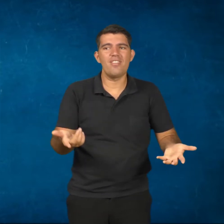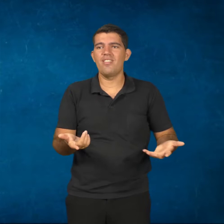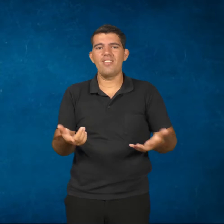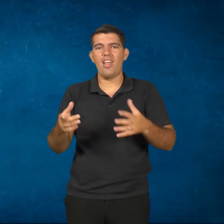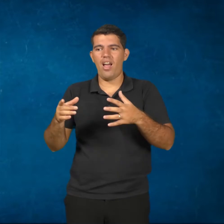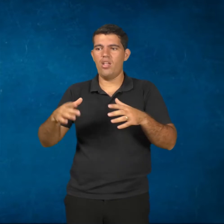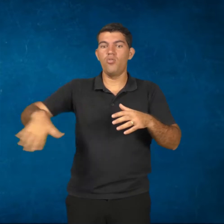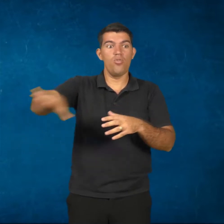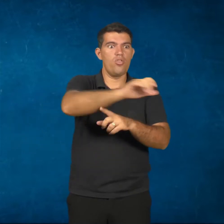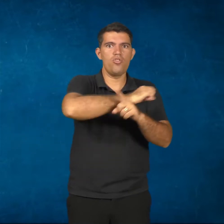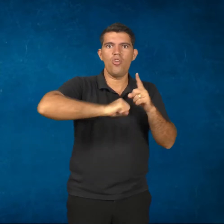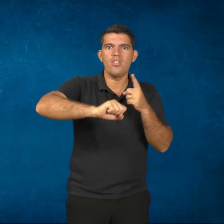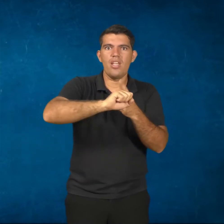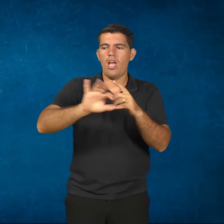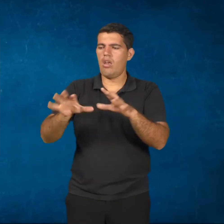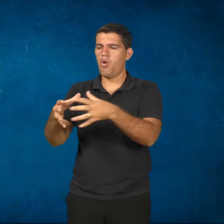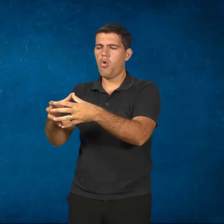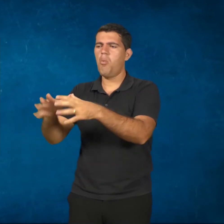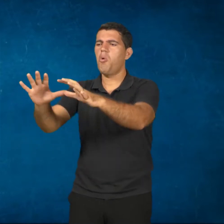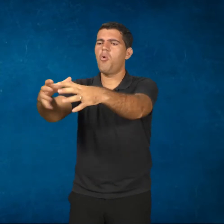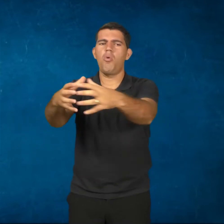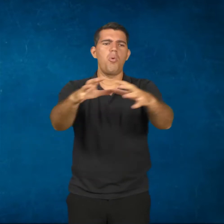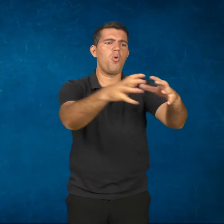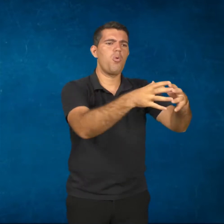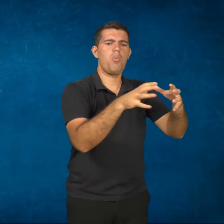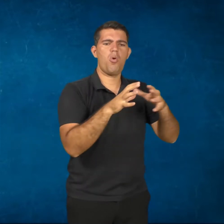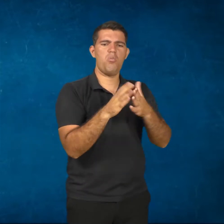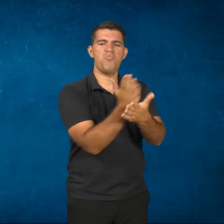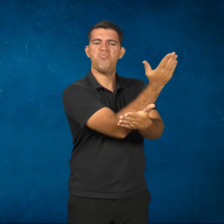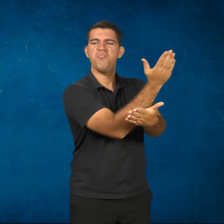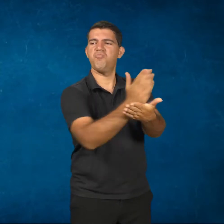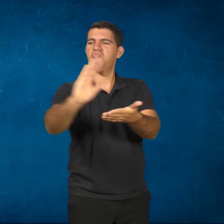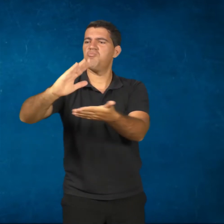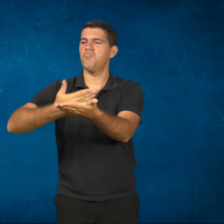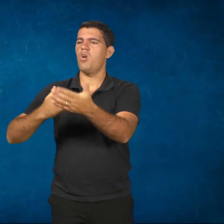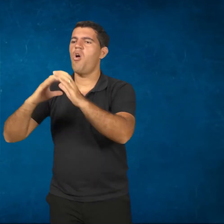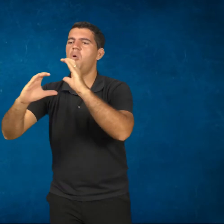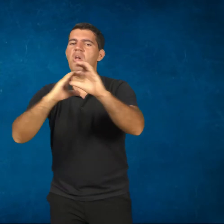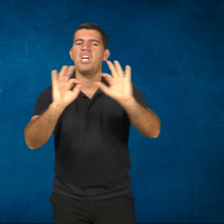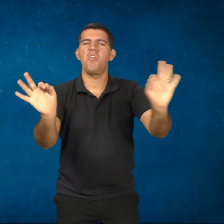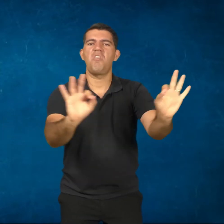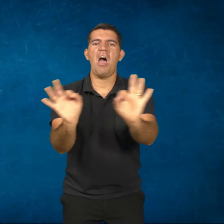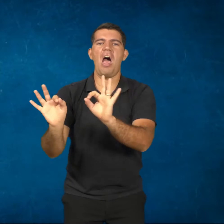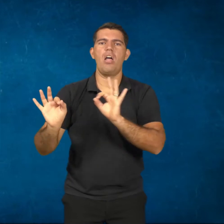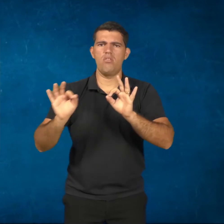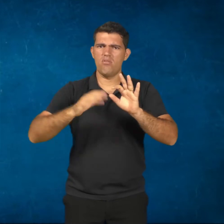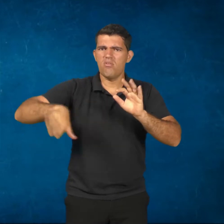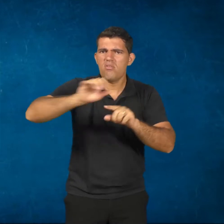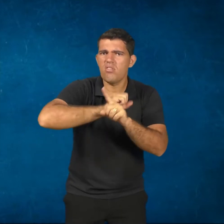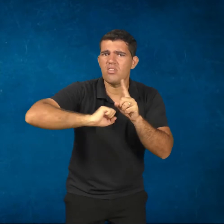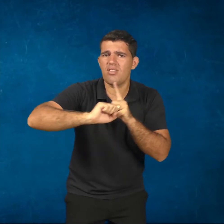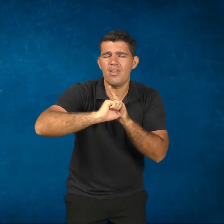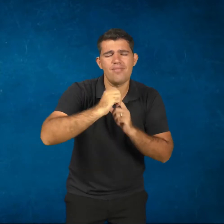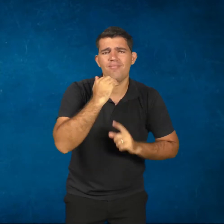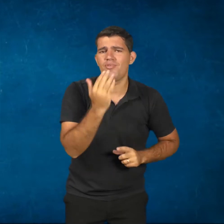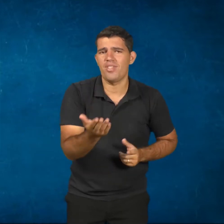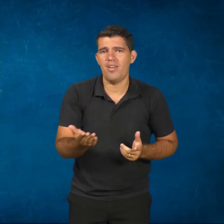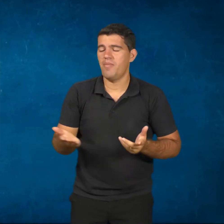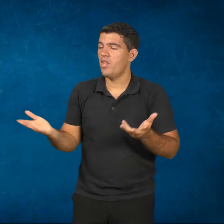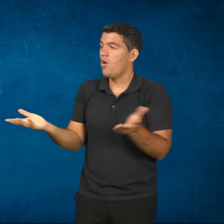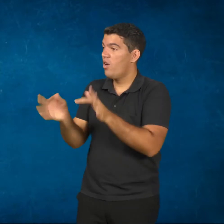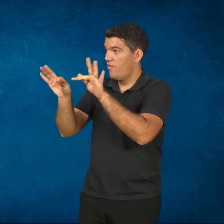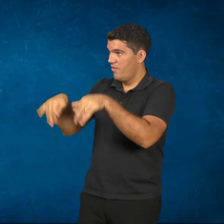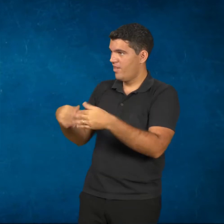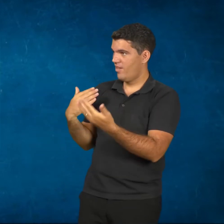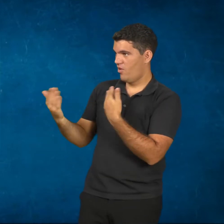uma sociedade constituída de grupos separados e incomunicáveis. Professor, então, para a gente encerrar essa nossa conversa, qual é o